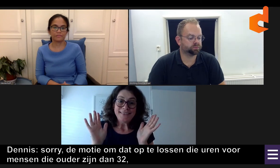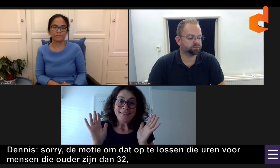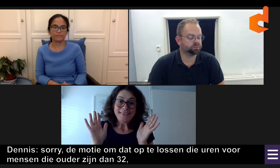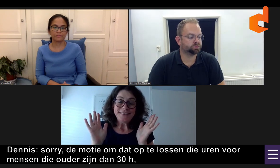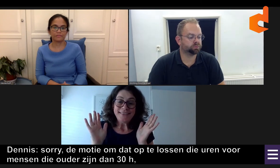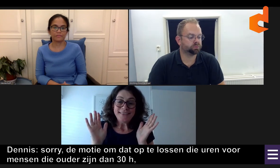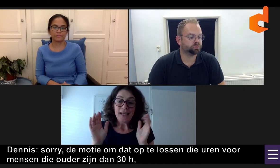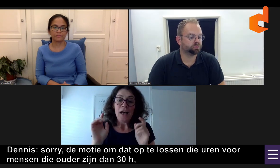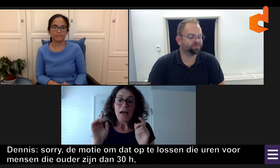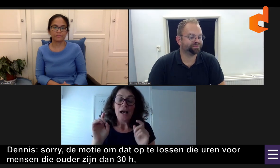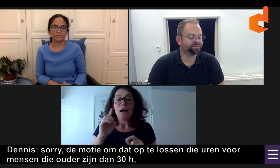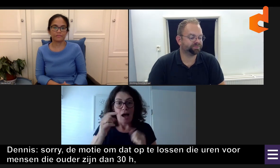Corrie? Ja.